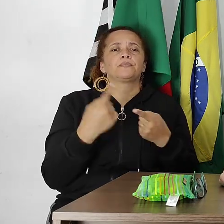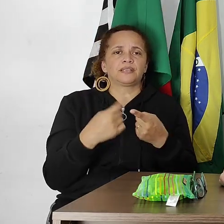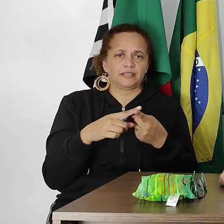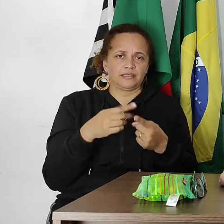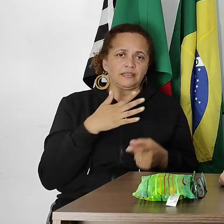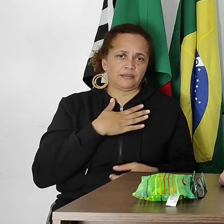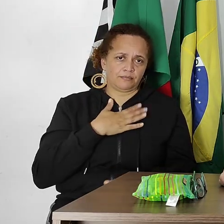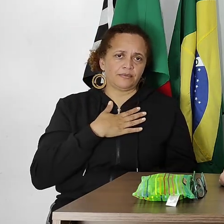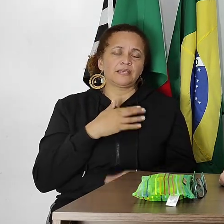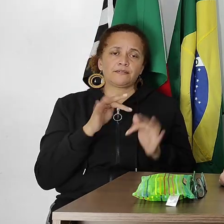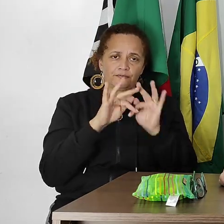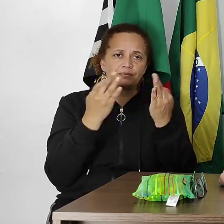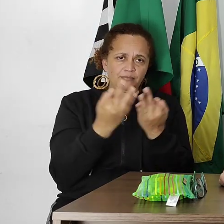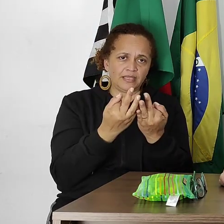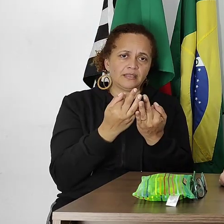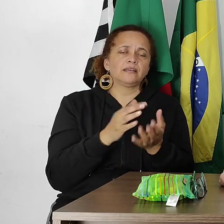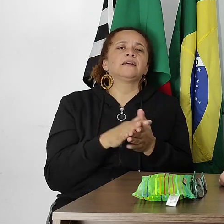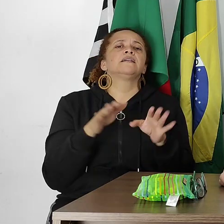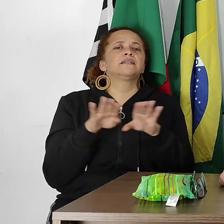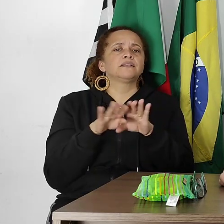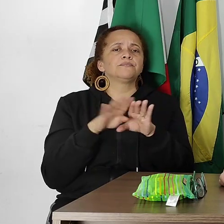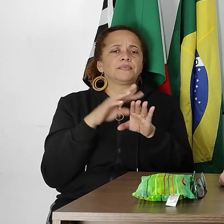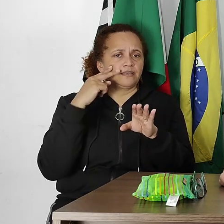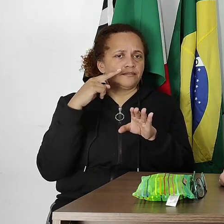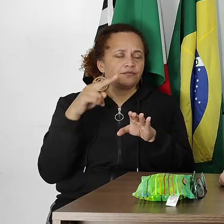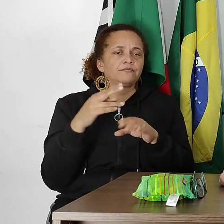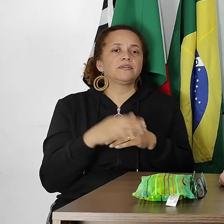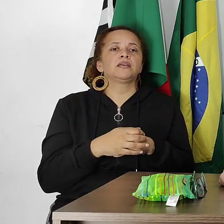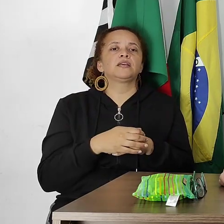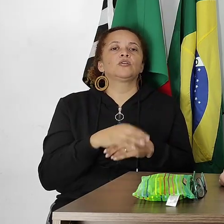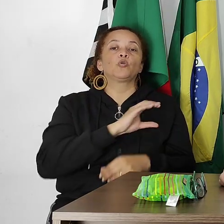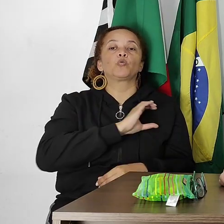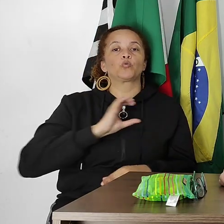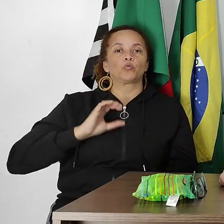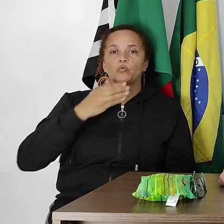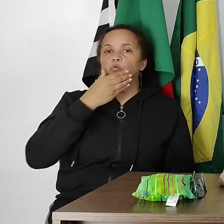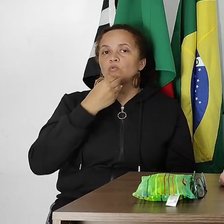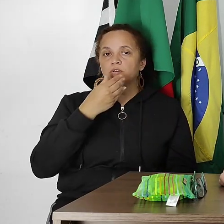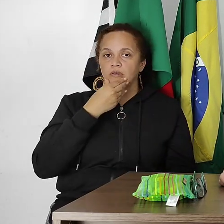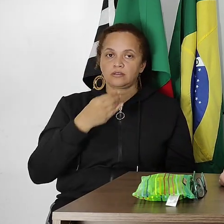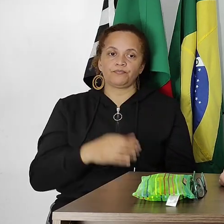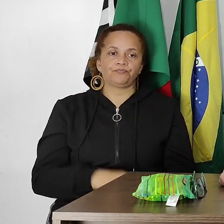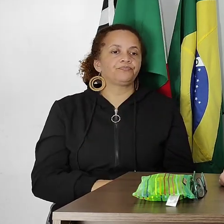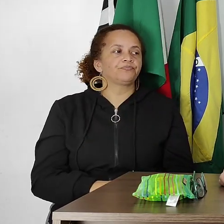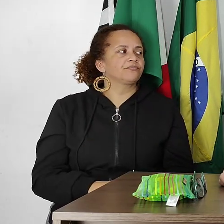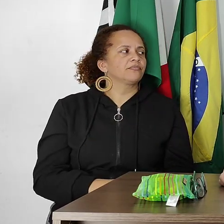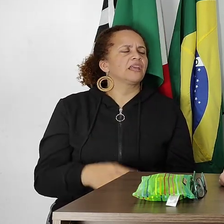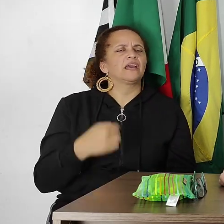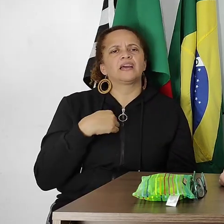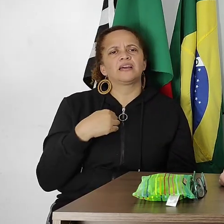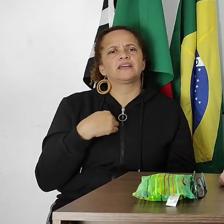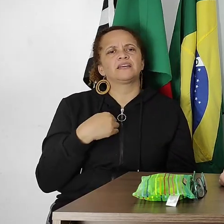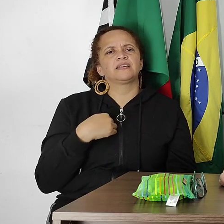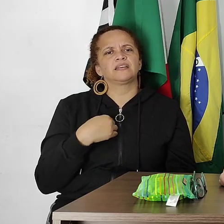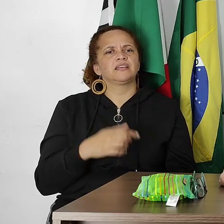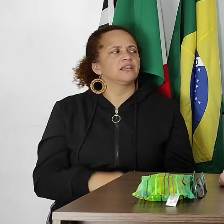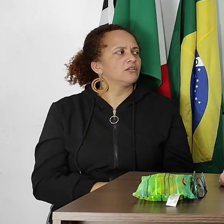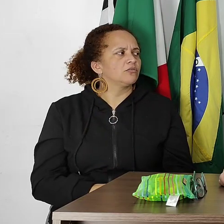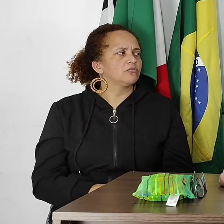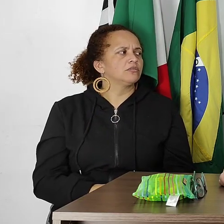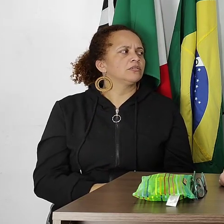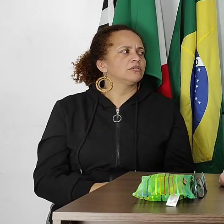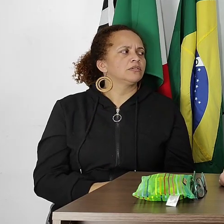tempo, um dia eu tô lá trabalhando nessa mesma loja, no final da tarde aparece parece uma pessoa perguntando o valor de uma coisa,